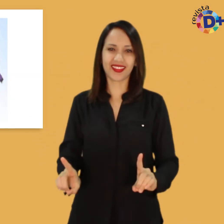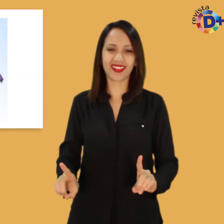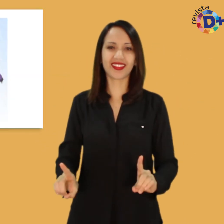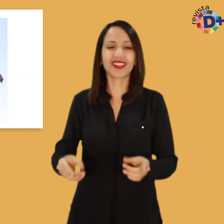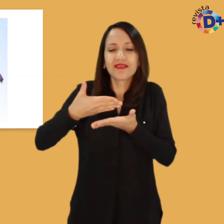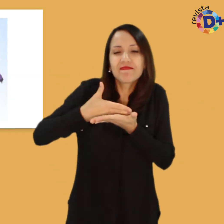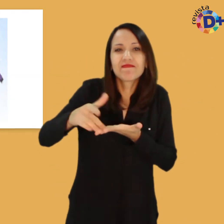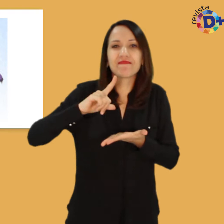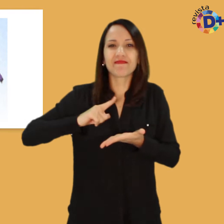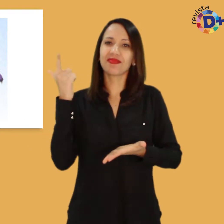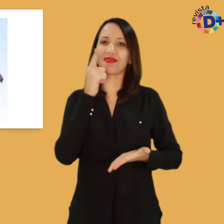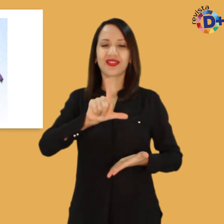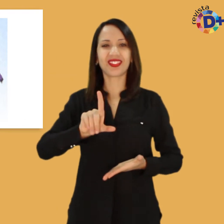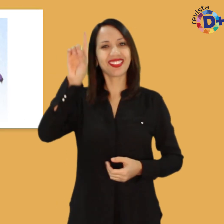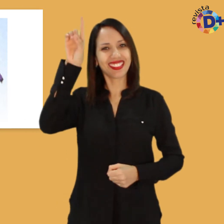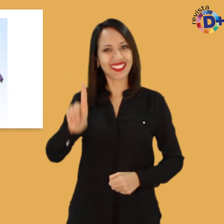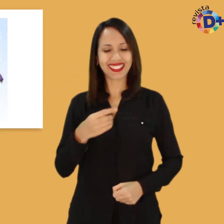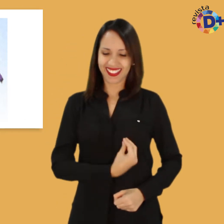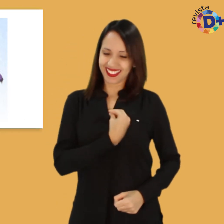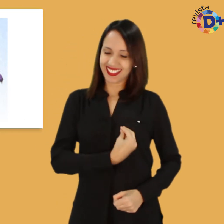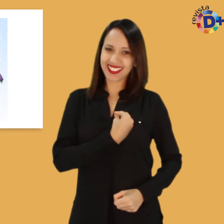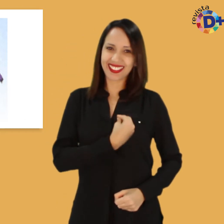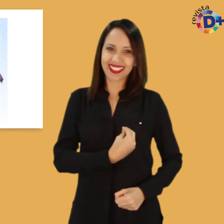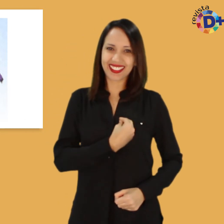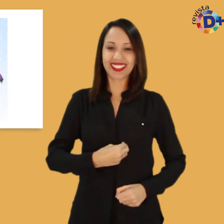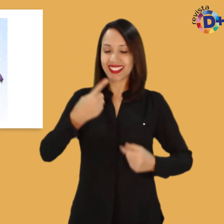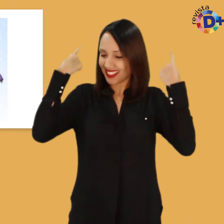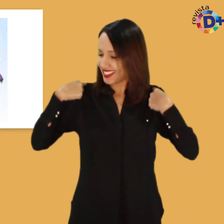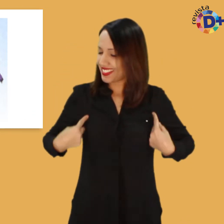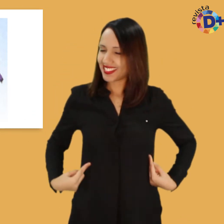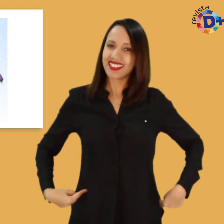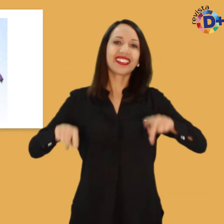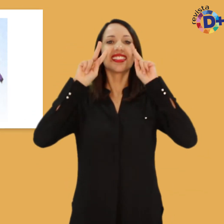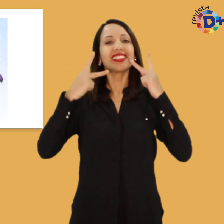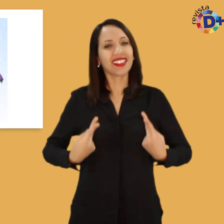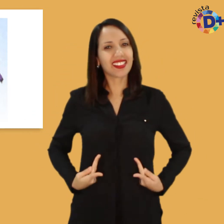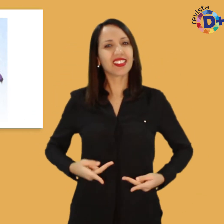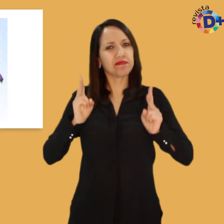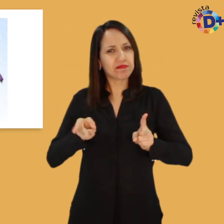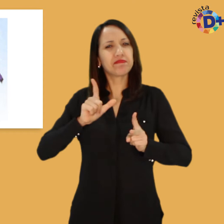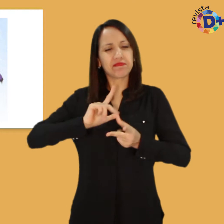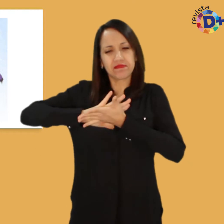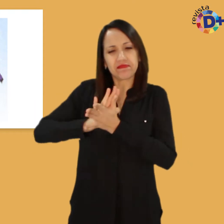a conquistar o direito de existir enquanto ser humano, embora continuasse a sofrer discriminação.